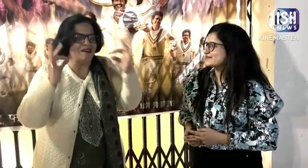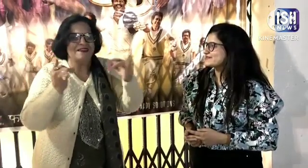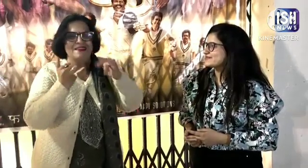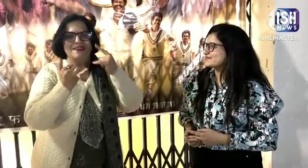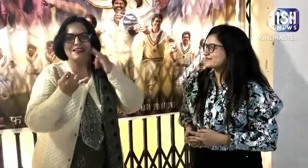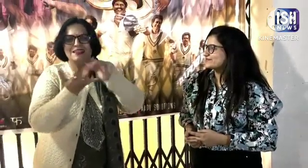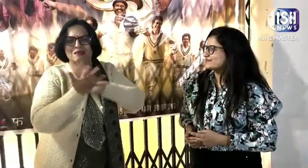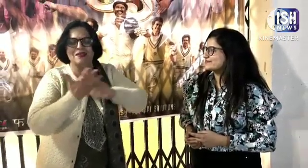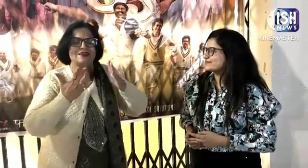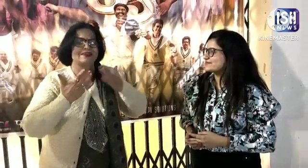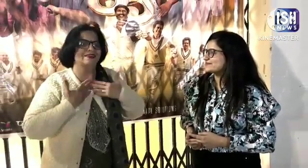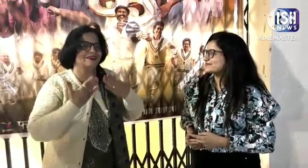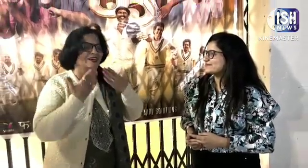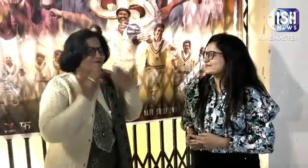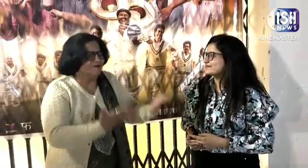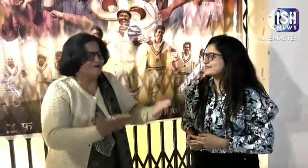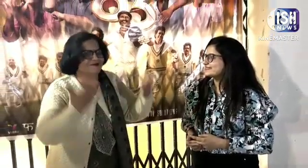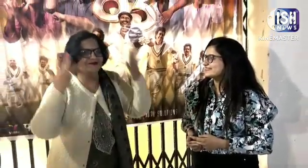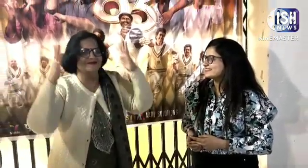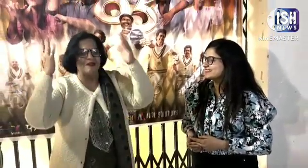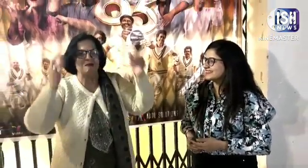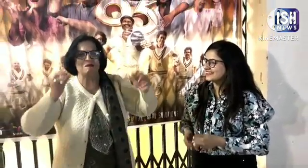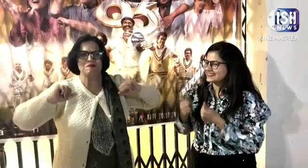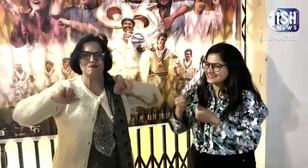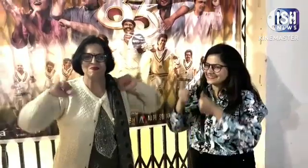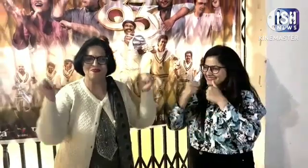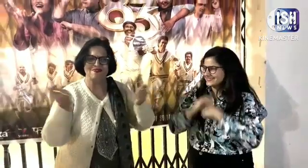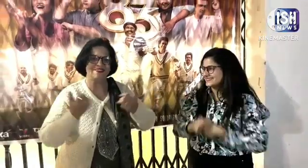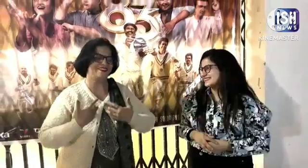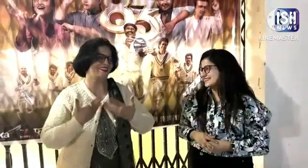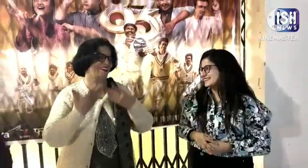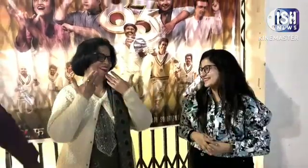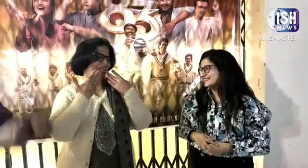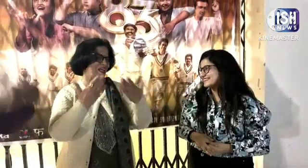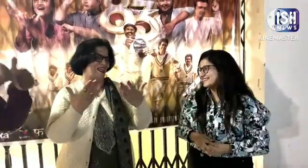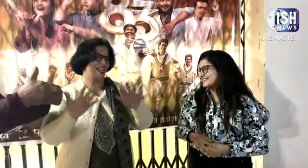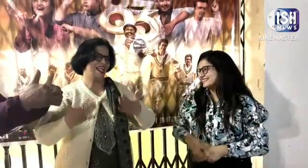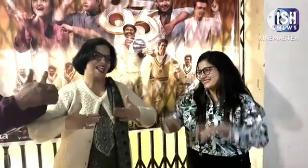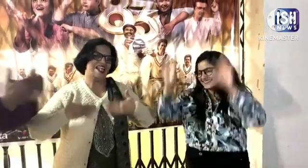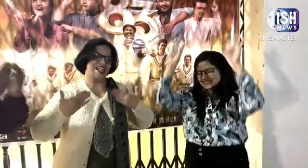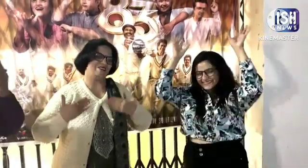बहुत बहुत धन्यवाद आईएसएच। मैं बहुत खुश हूँ। चीयर्स।